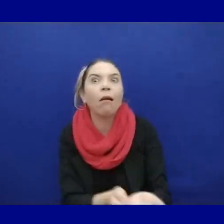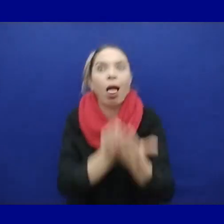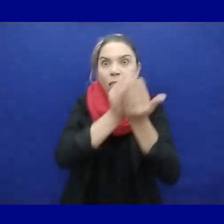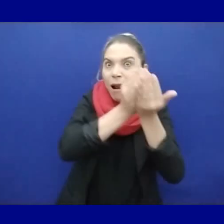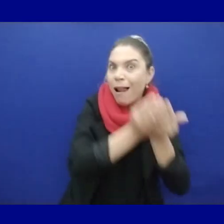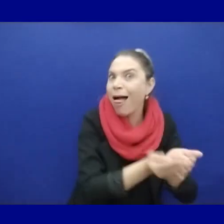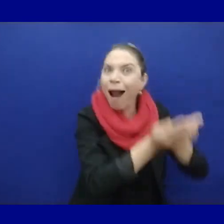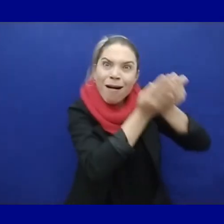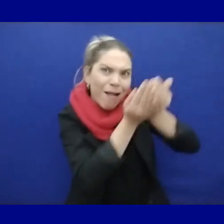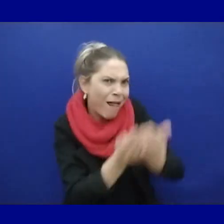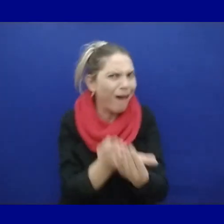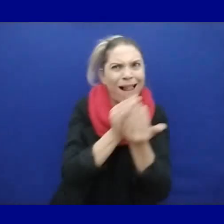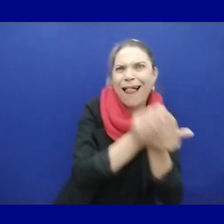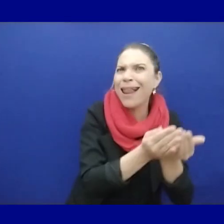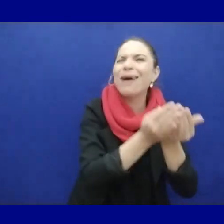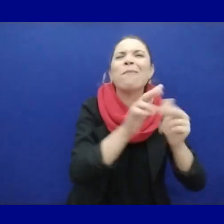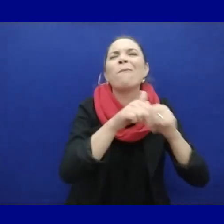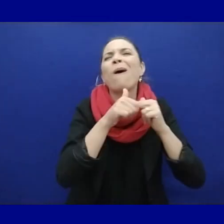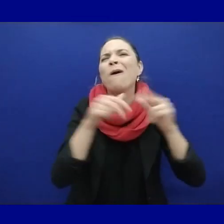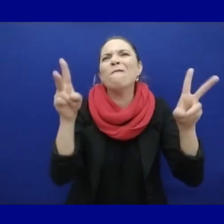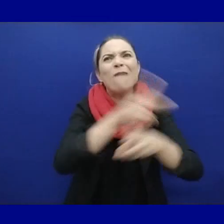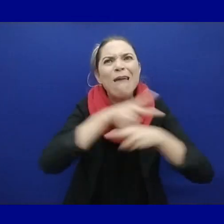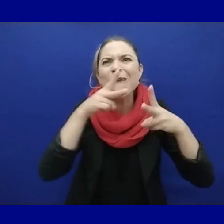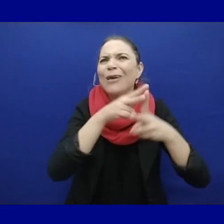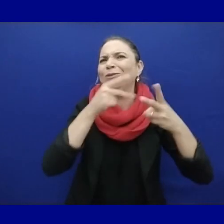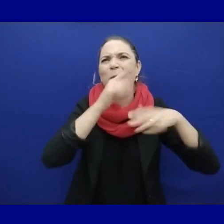É nesse momento que Jesus